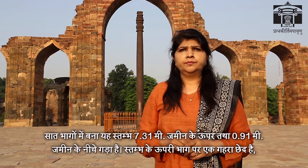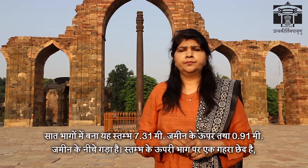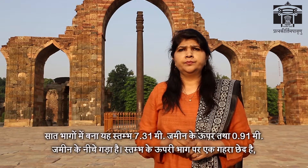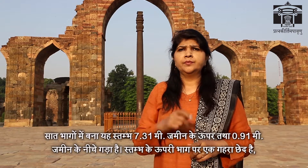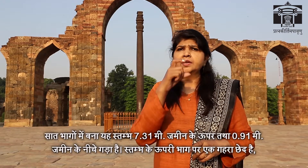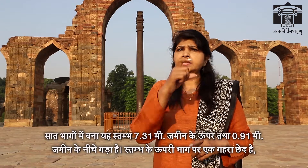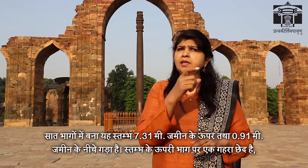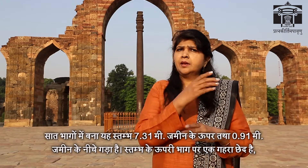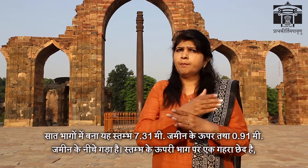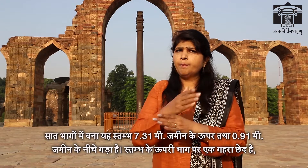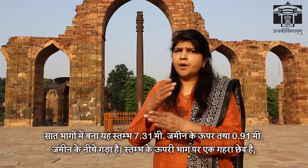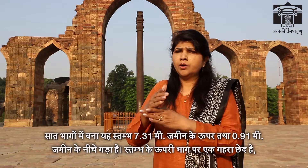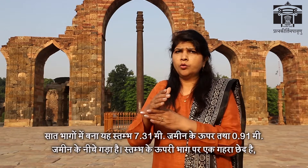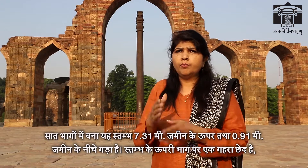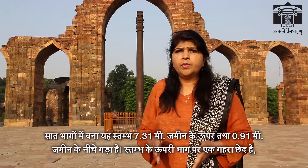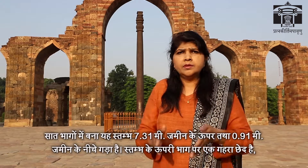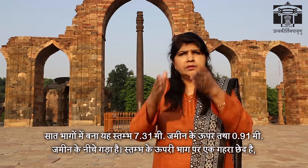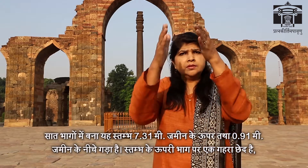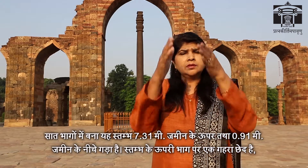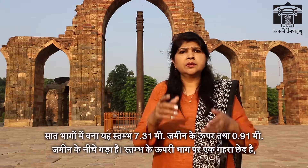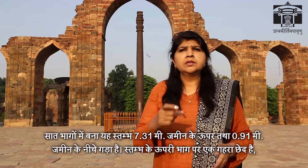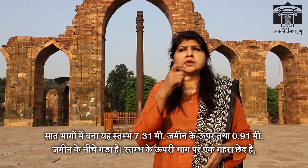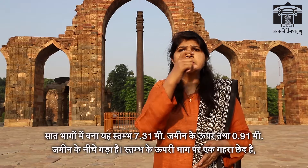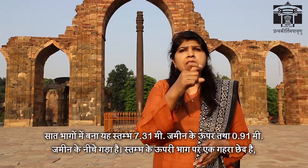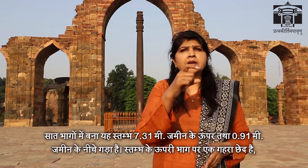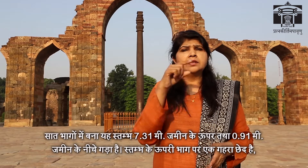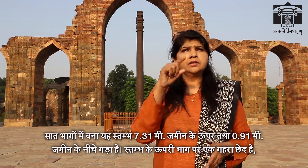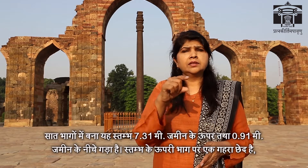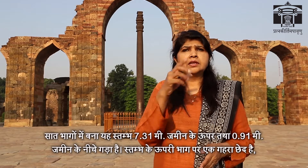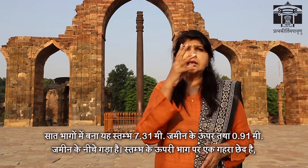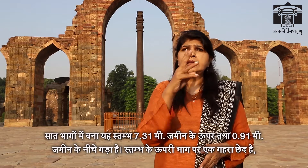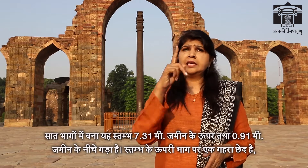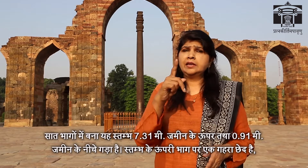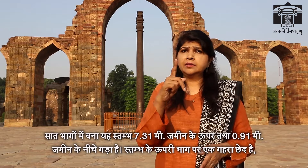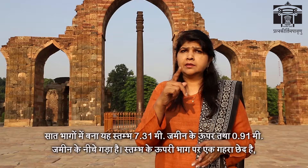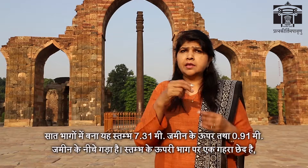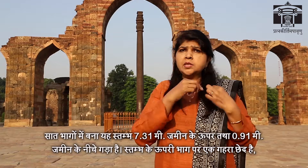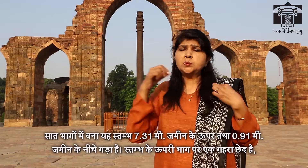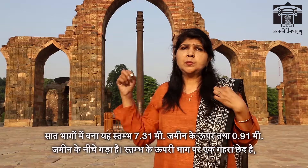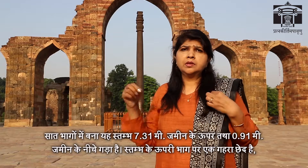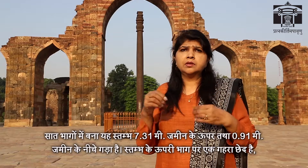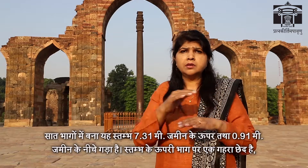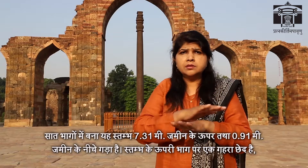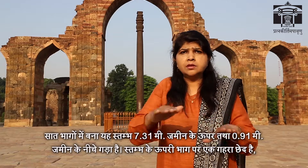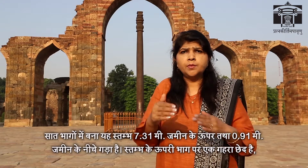7 भागों में बना यह स्तंभ 7.31 मीटर जमीन के ऊपर तथा